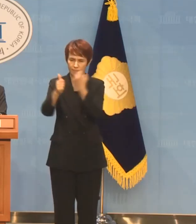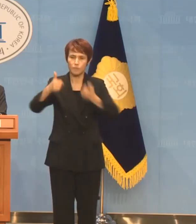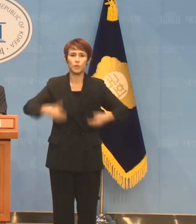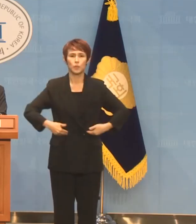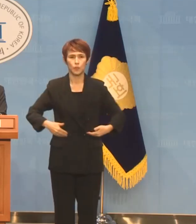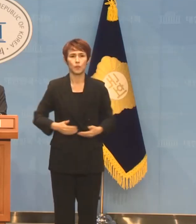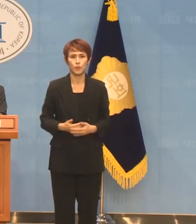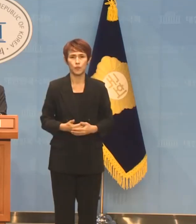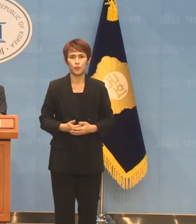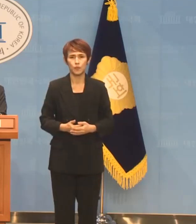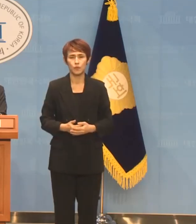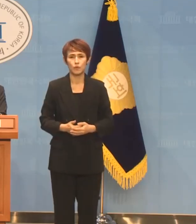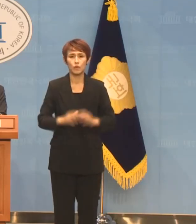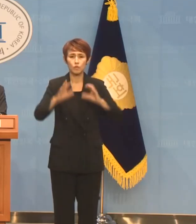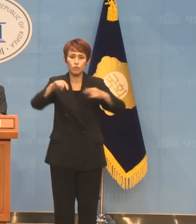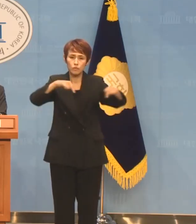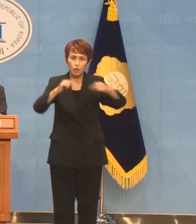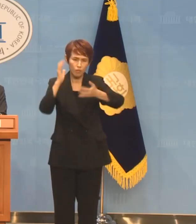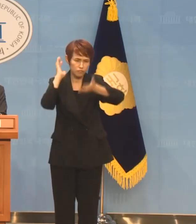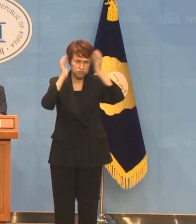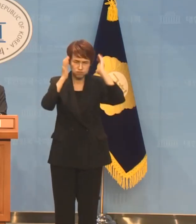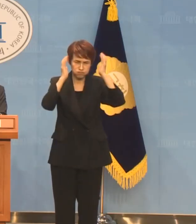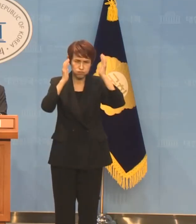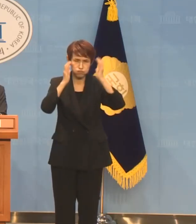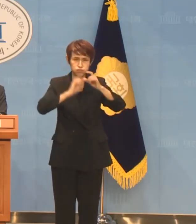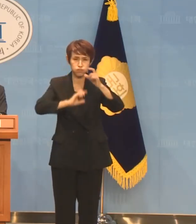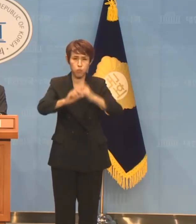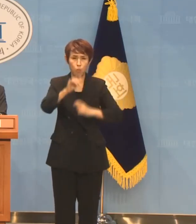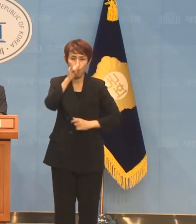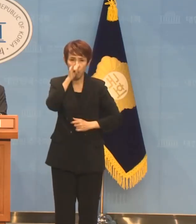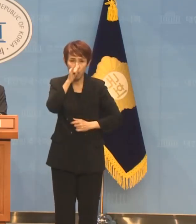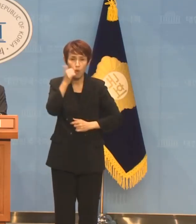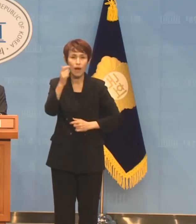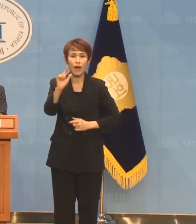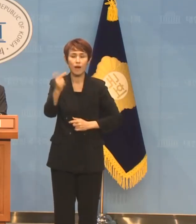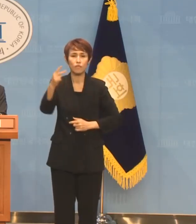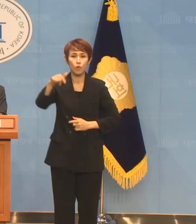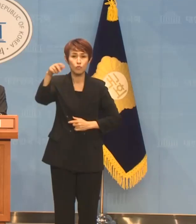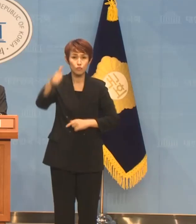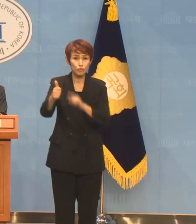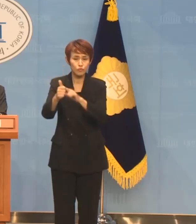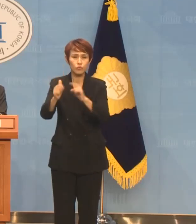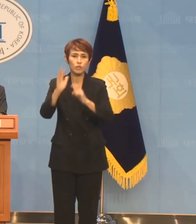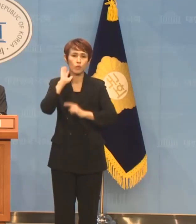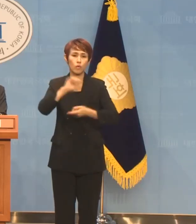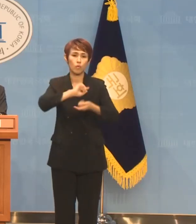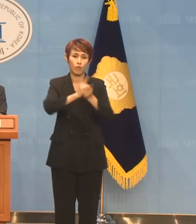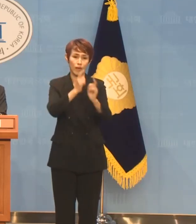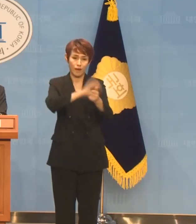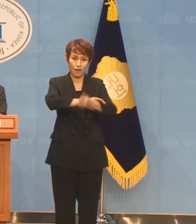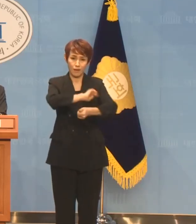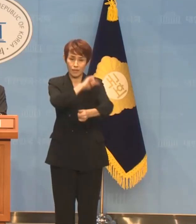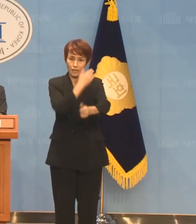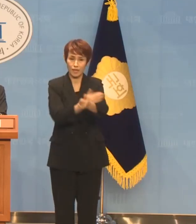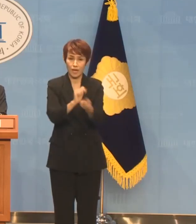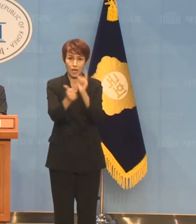합니다. 국정 혼란을 가중시키는 한덕수 총리는 대통령 권한대행의 자격이